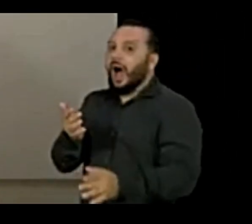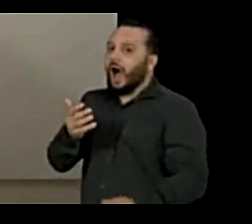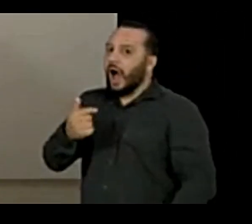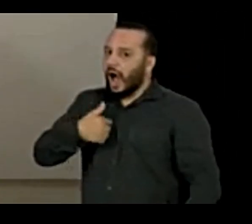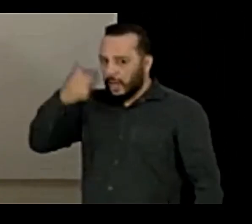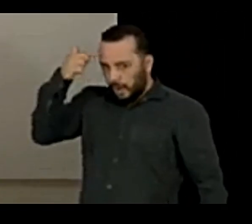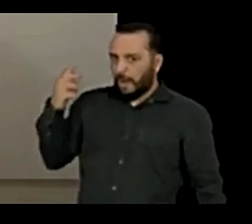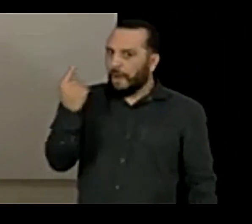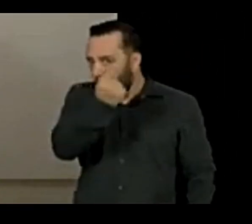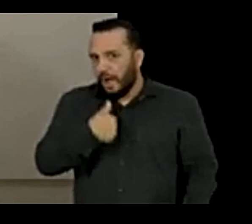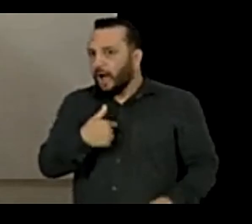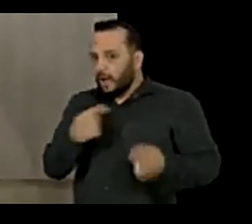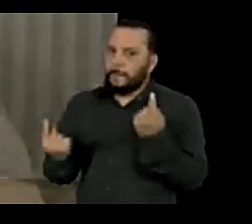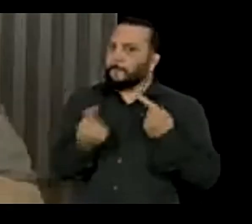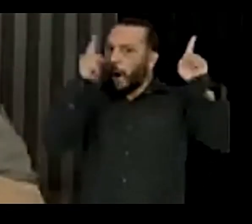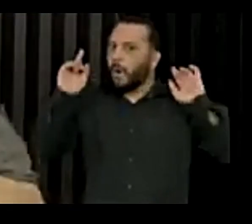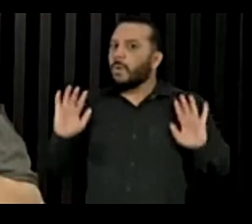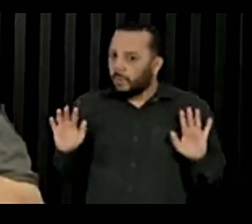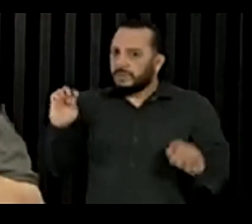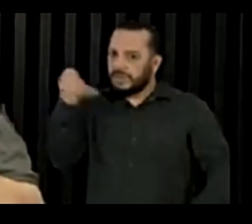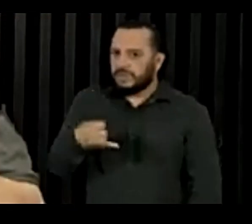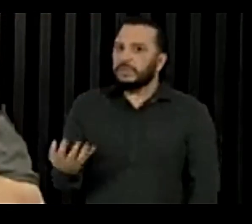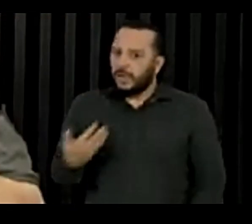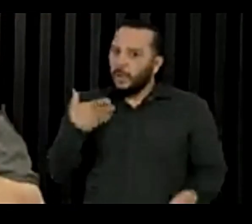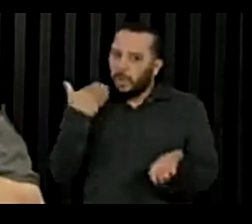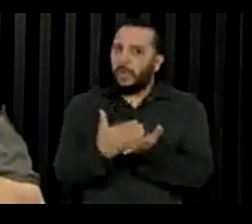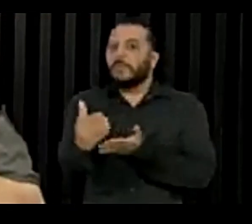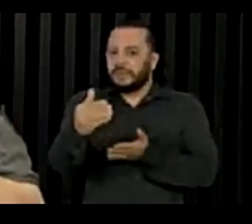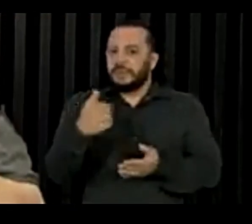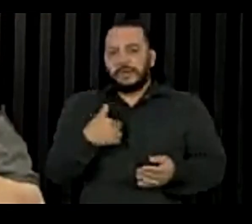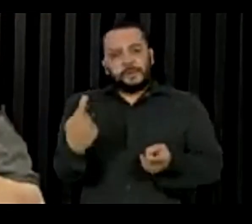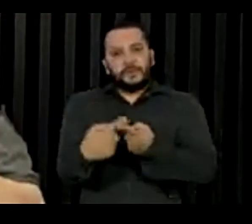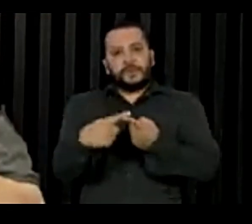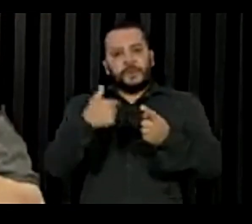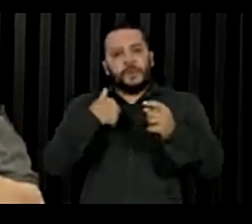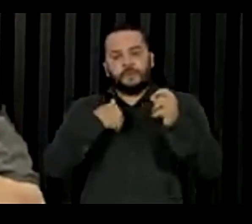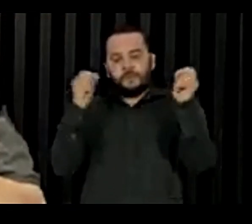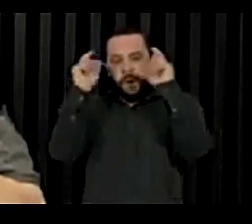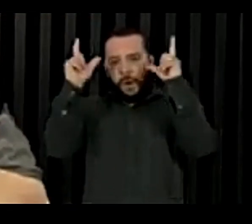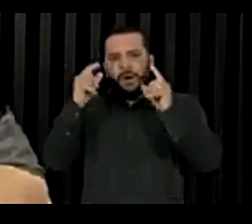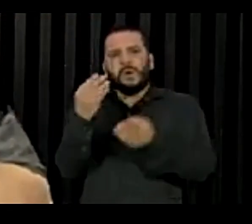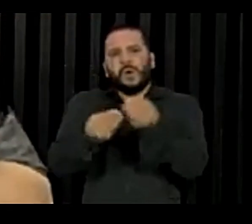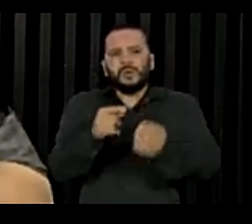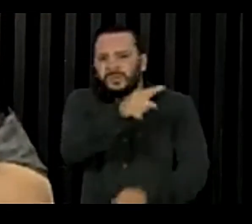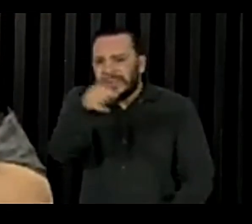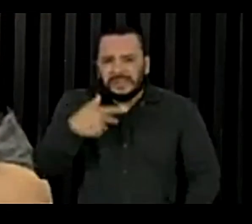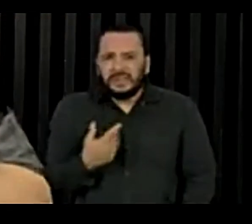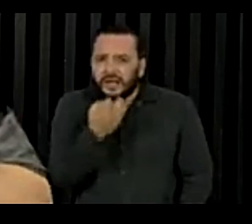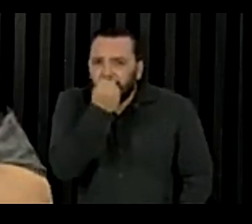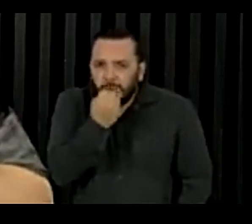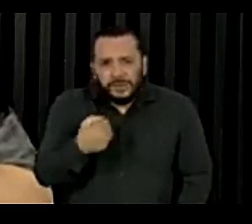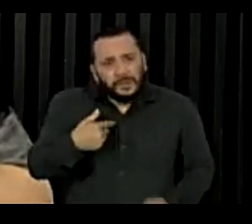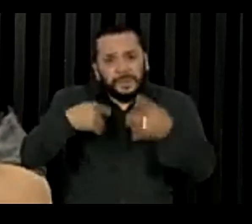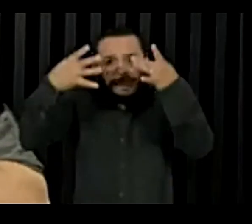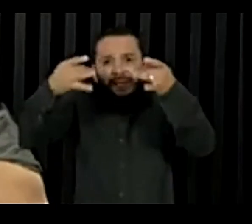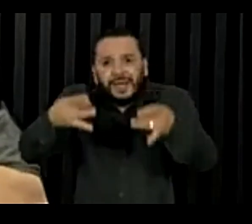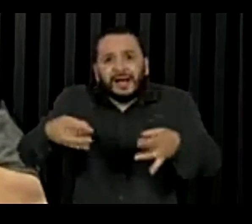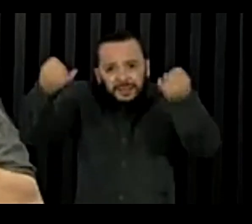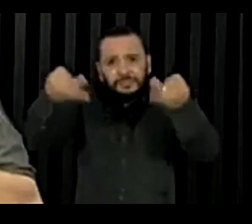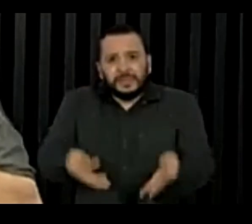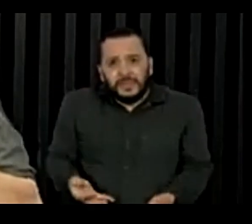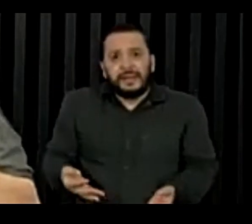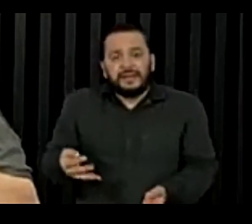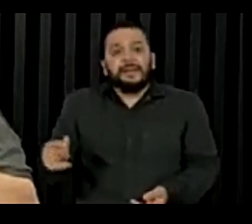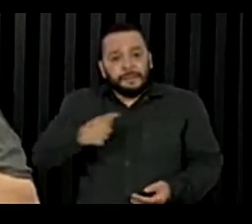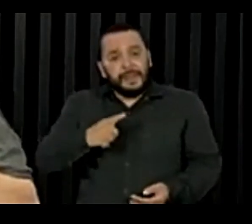para que a minha cobrança passasse a ser um pouco mais contundente. E que é um absurdo que alguém ainda se cale depois desses detalhes que eu acabei de citar. Quando você tem, por exemplo,